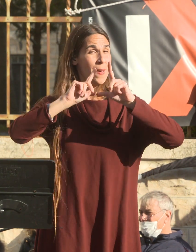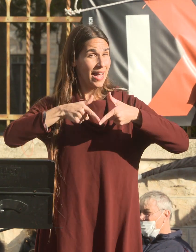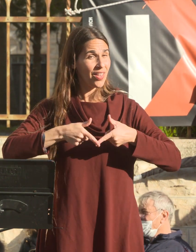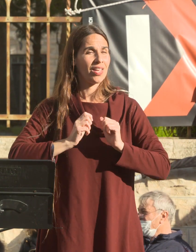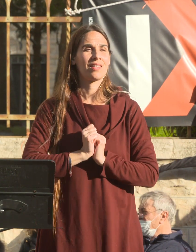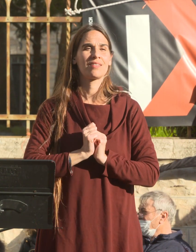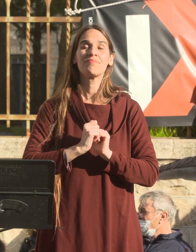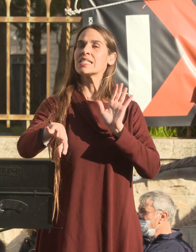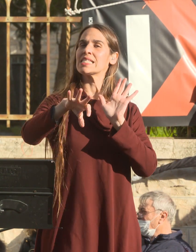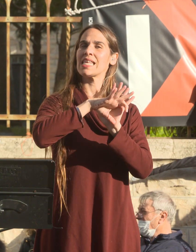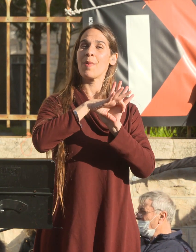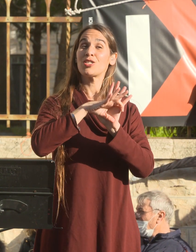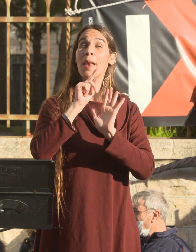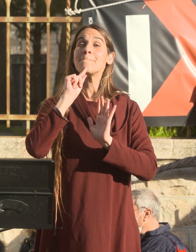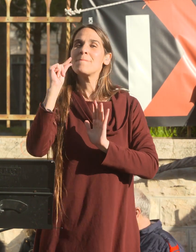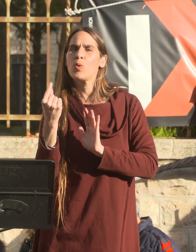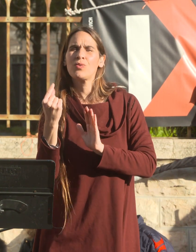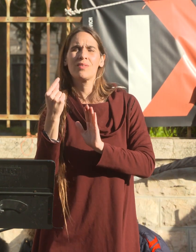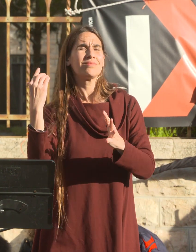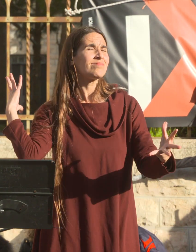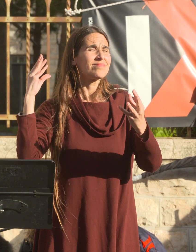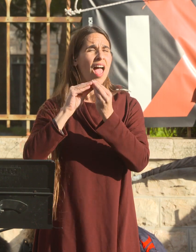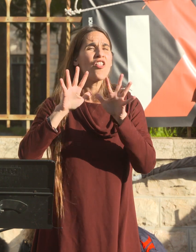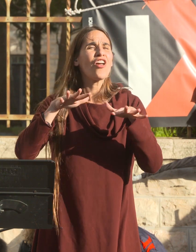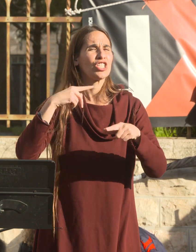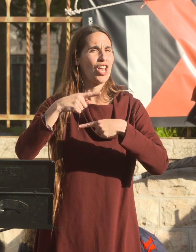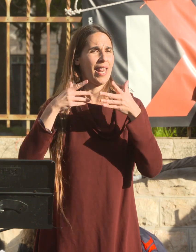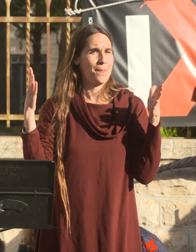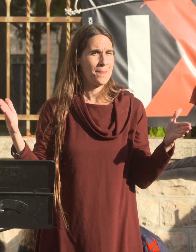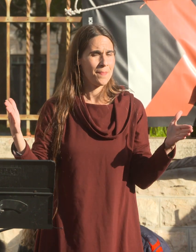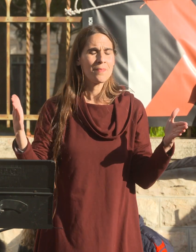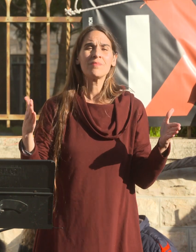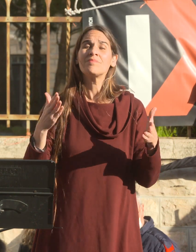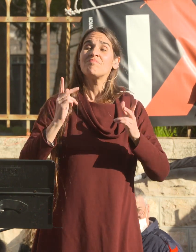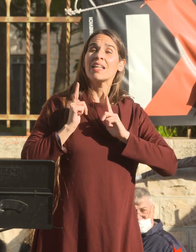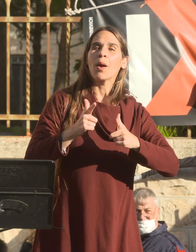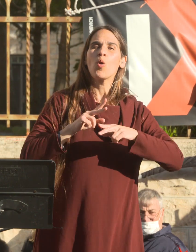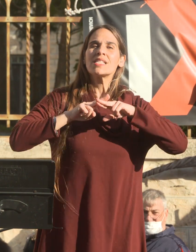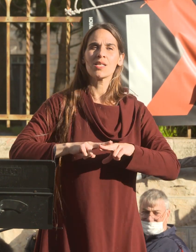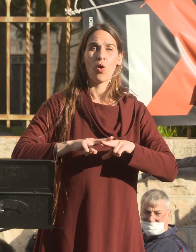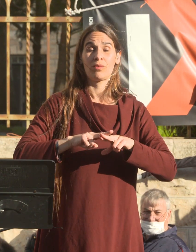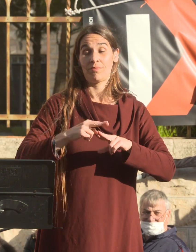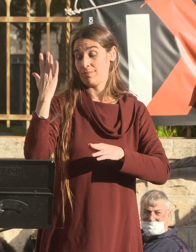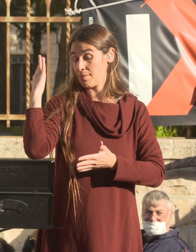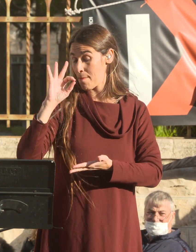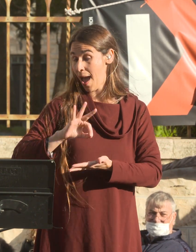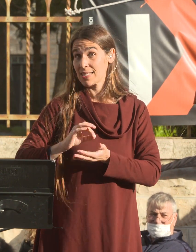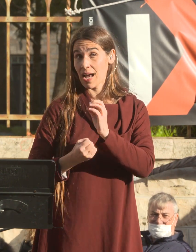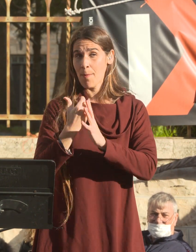דוד, סמל של מיעוט בין אלפי שנים, שנלחם לשרוד מאז הקמת מדינת